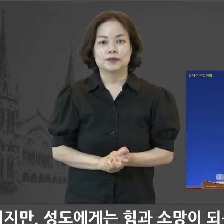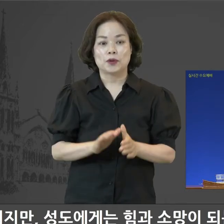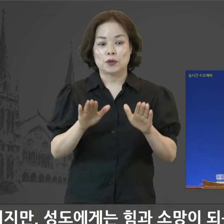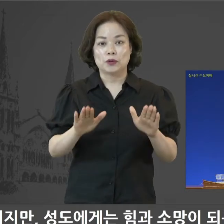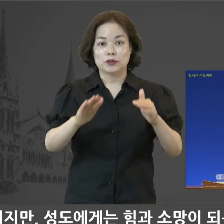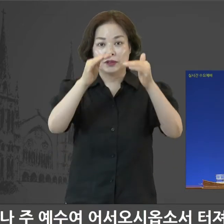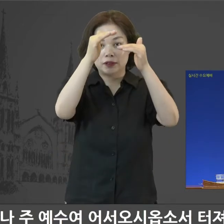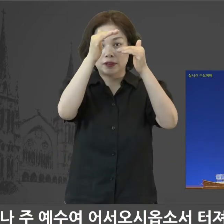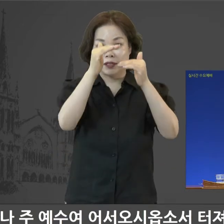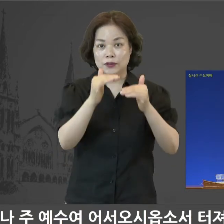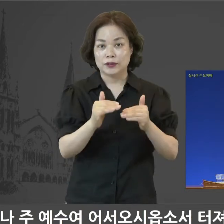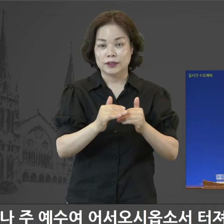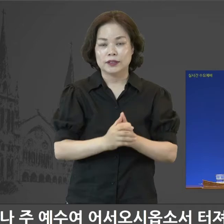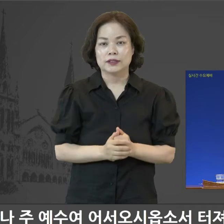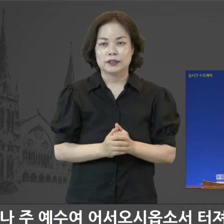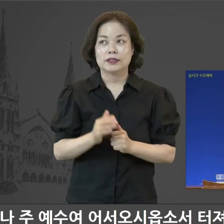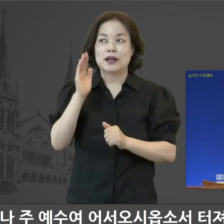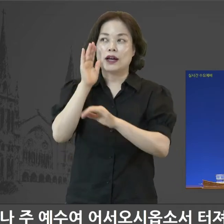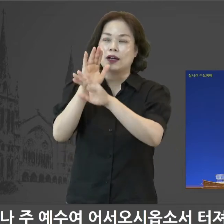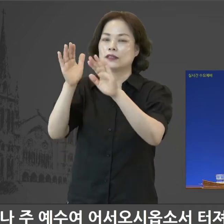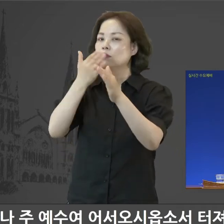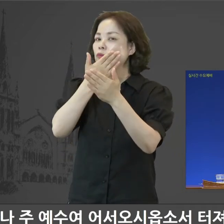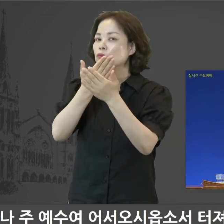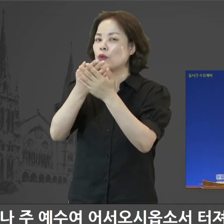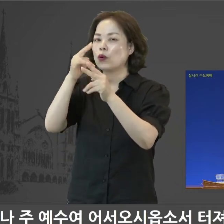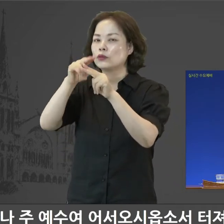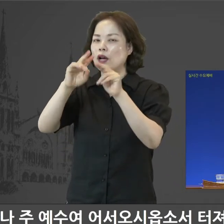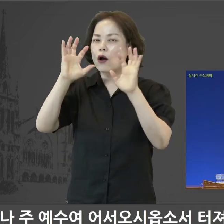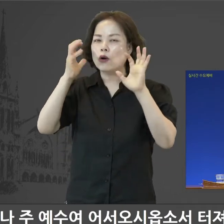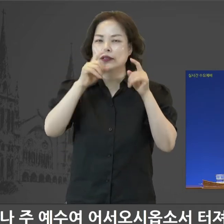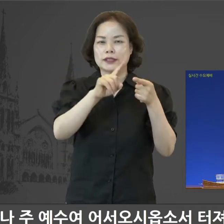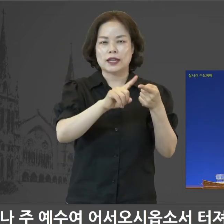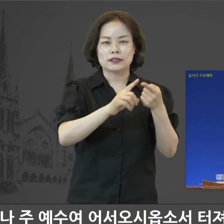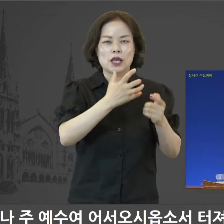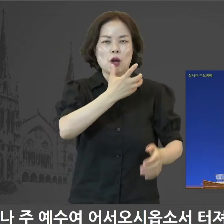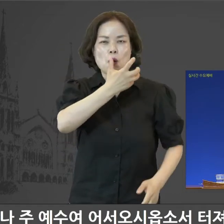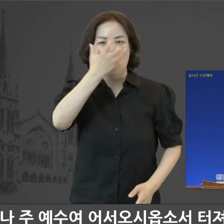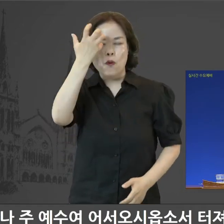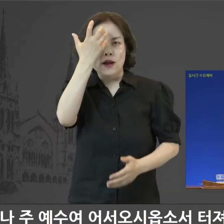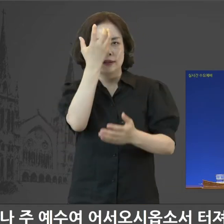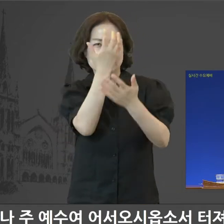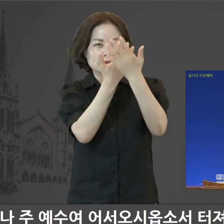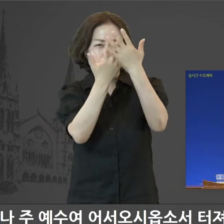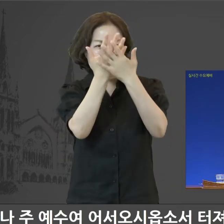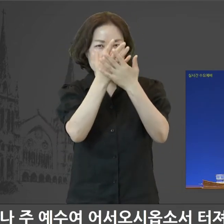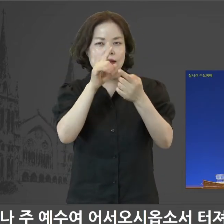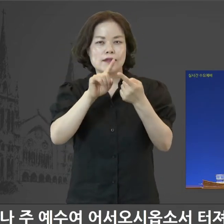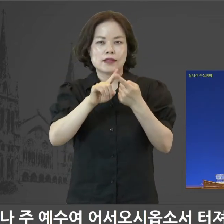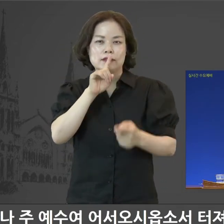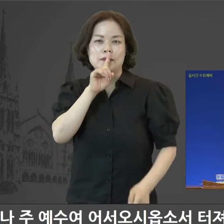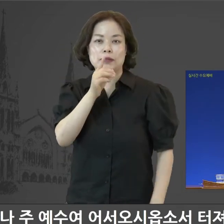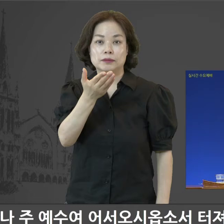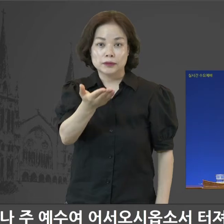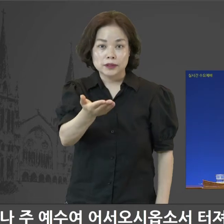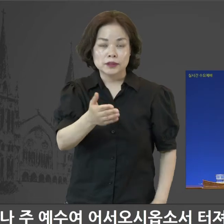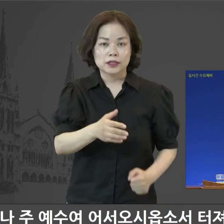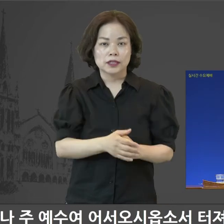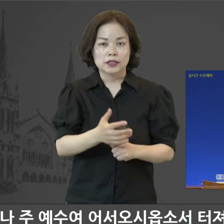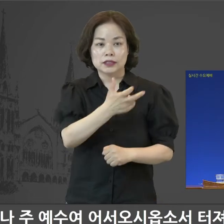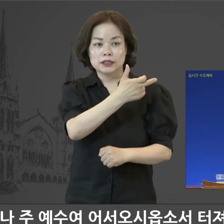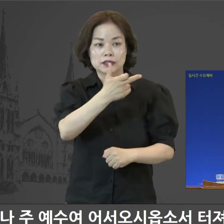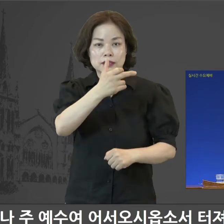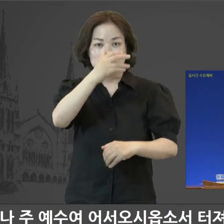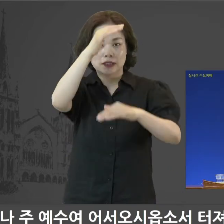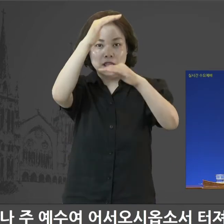오늘 본문의 말씀은 하늘 보좌와 어린 양에 대한 환상을 기록을 하고 있는데요, 큰